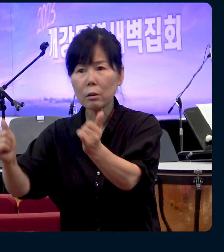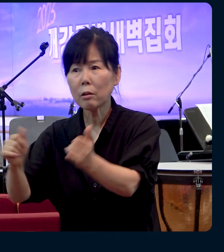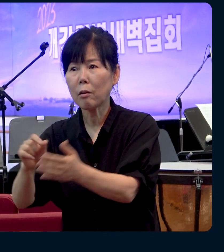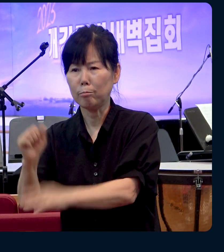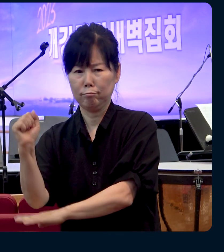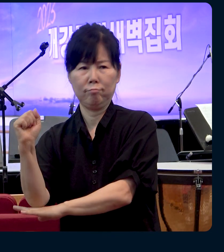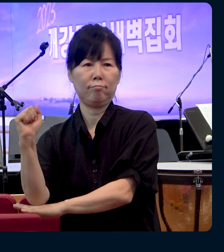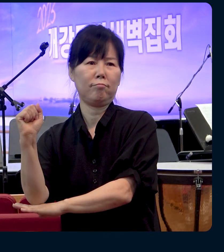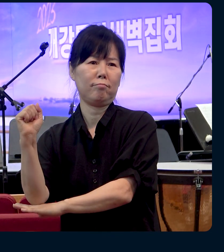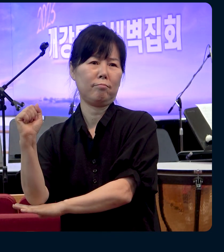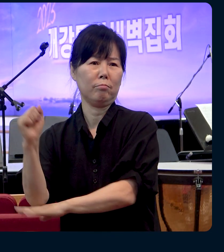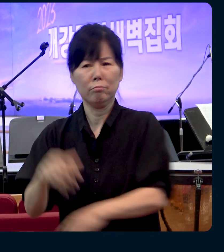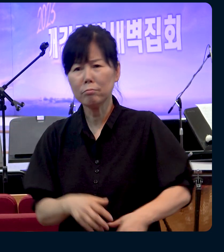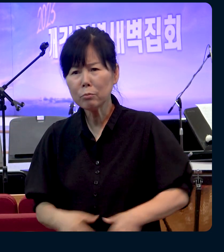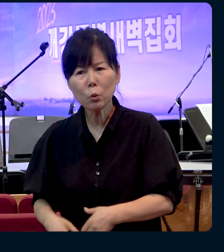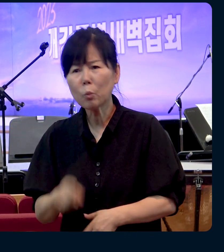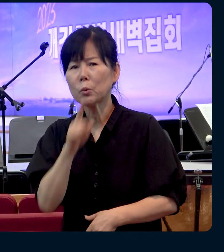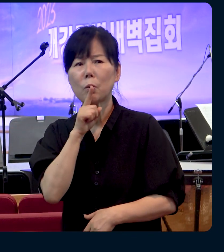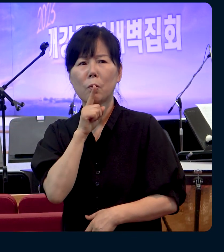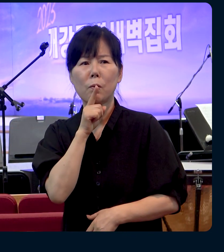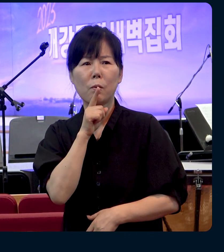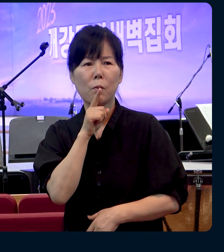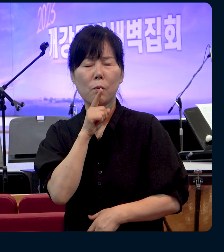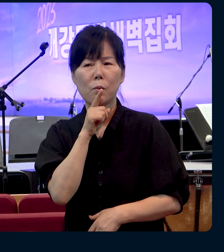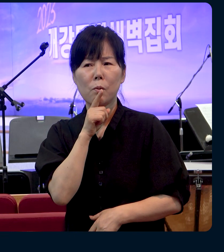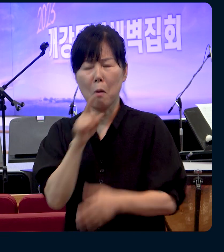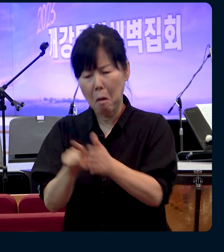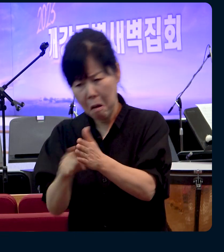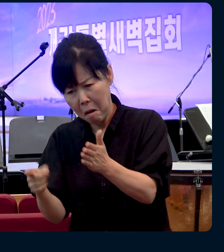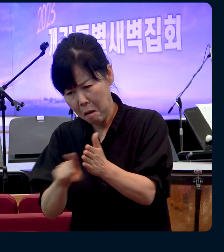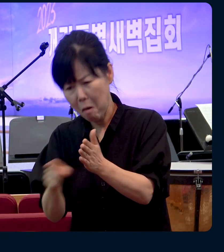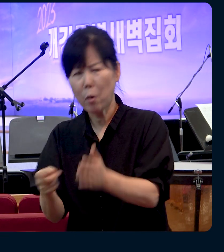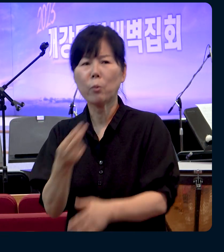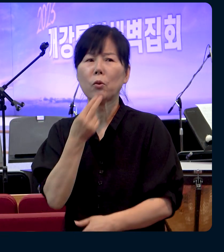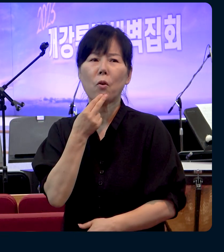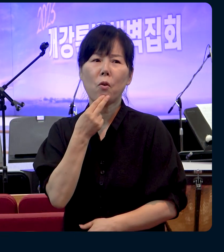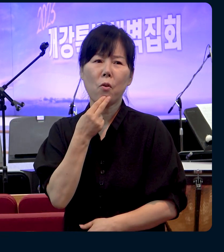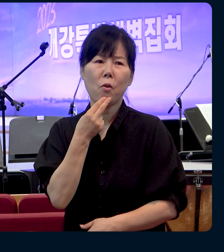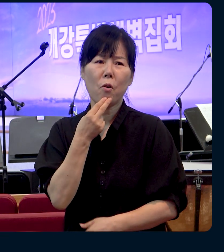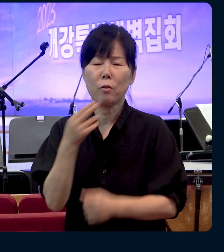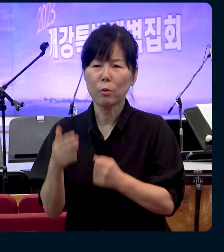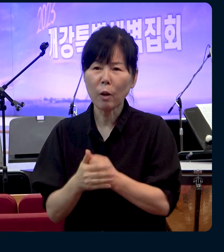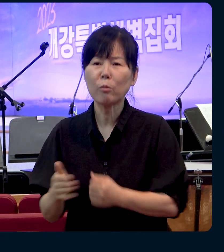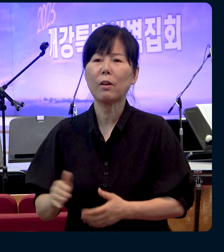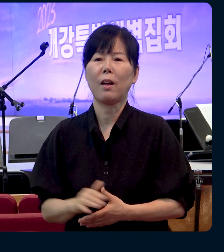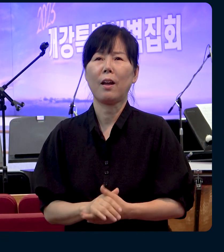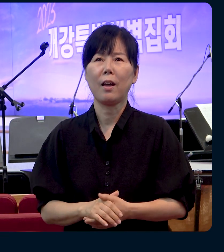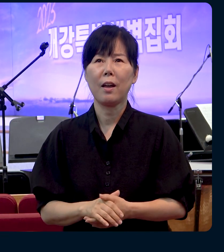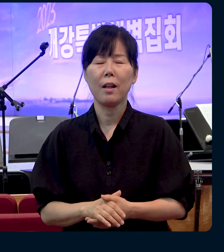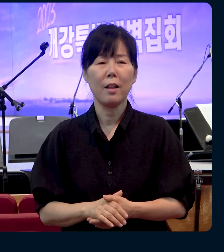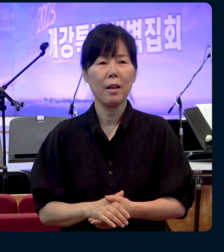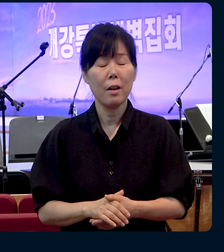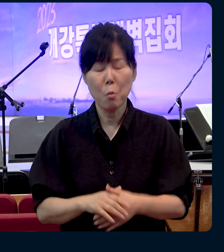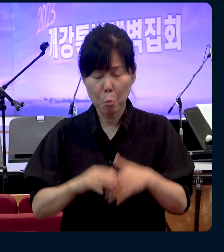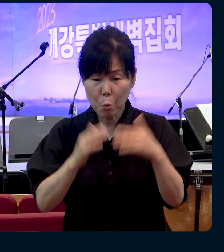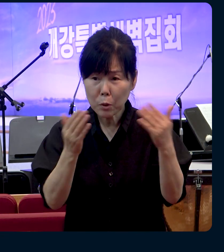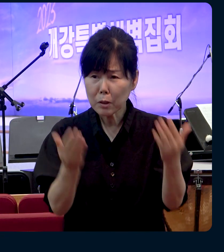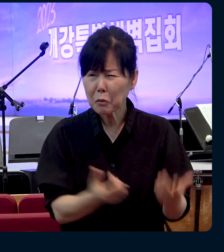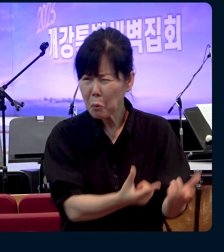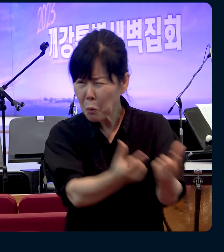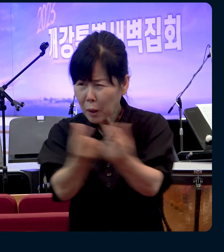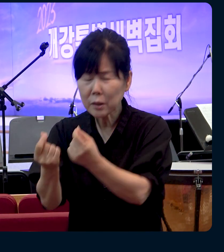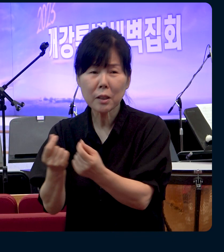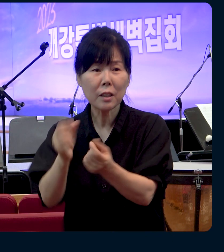세상 사람들이 와서 기대고 싶은 거예요. 그게 그리스도인이에요. 그래서 저는